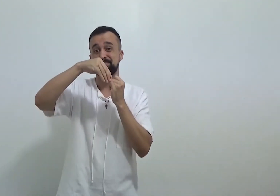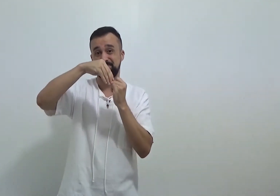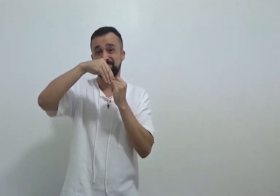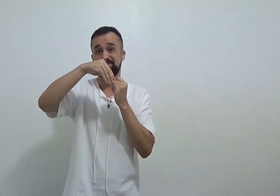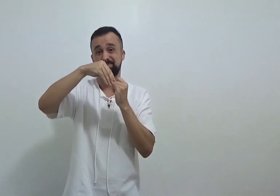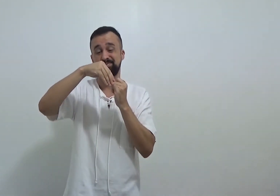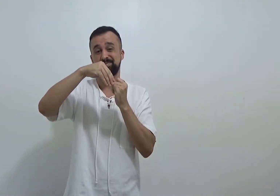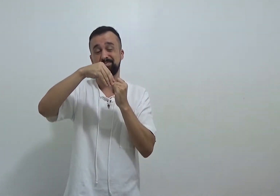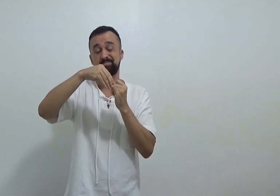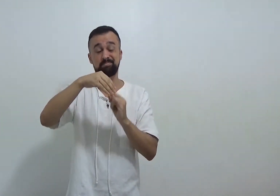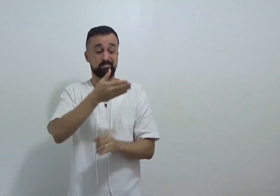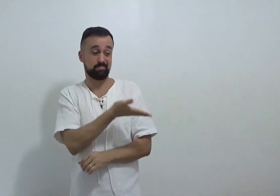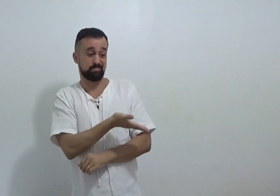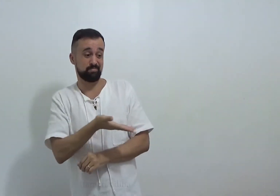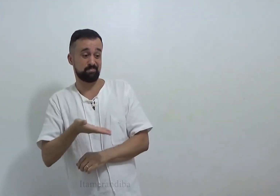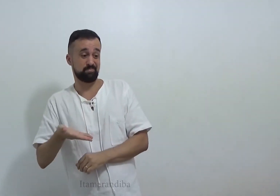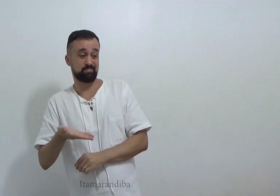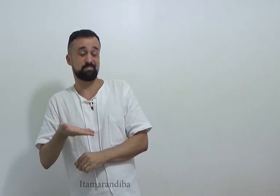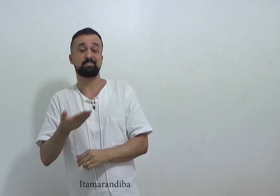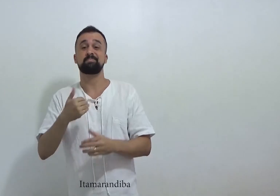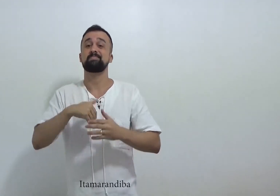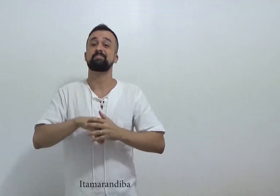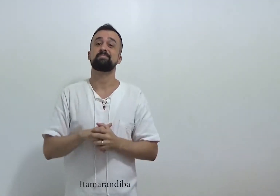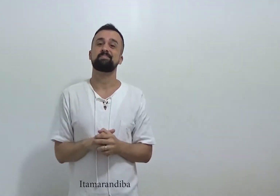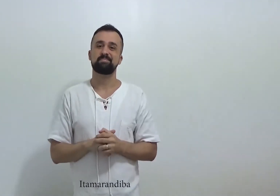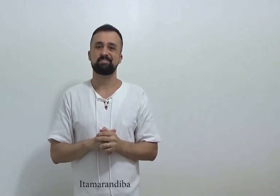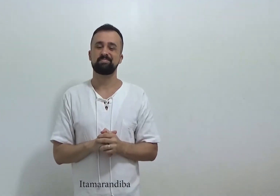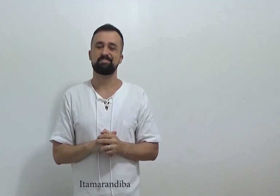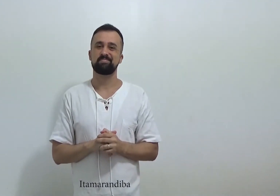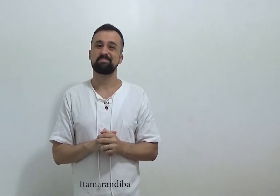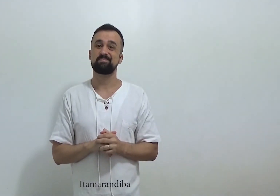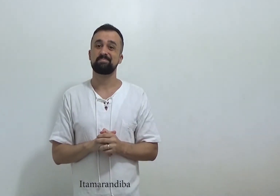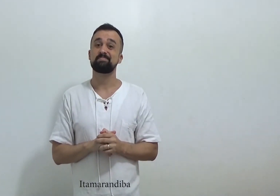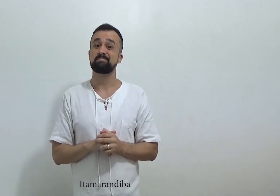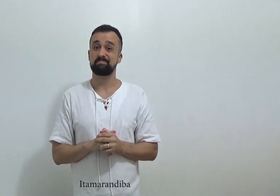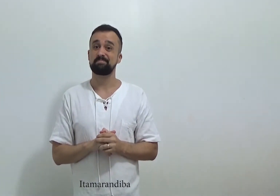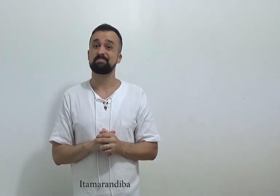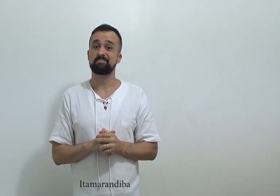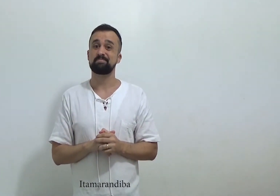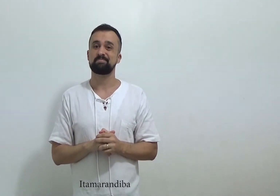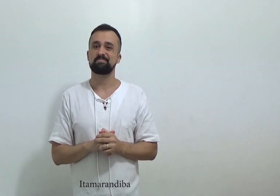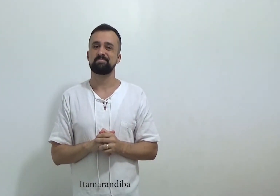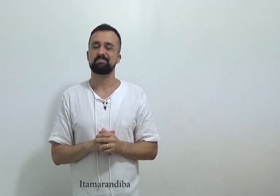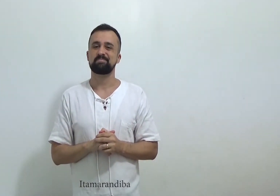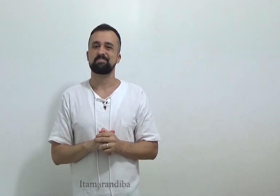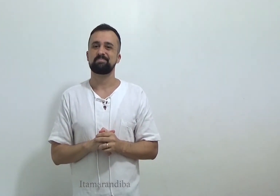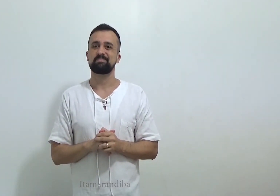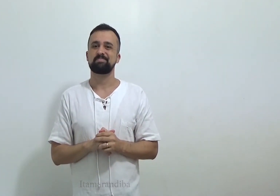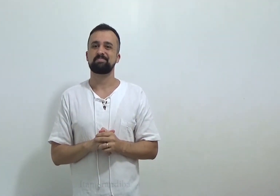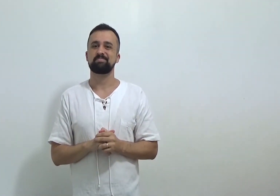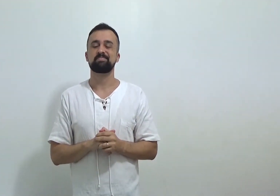e é um polo do Letras Libras do IFNMG, a cidade